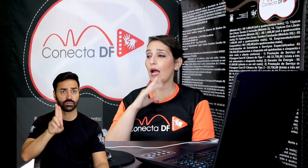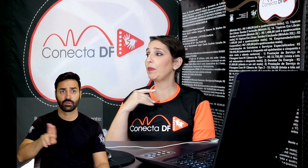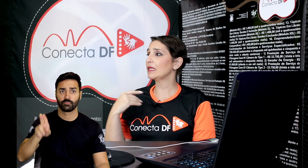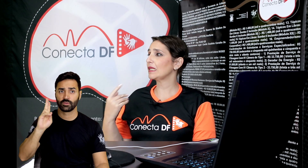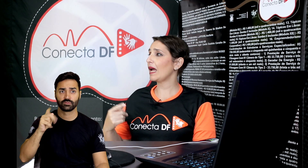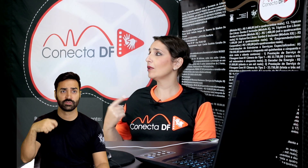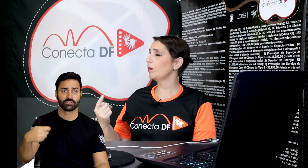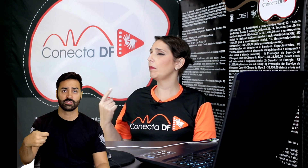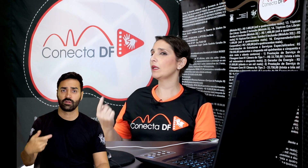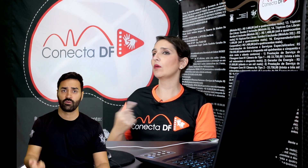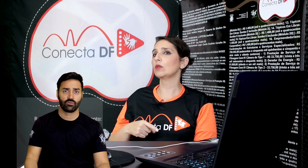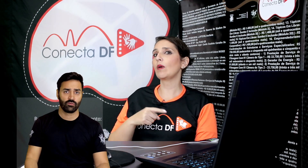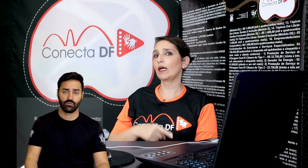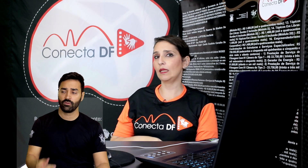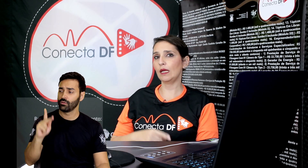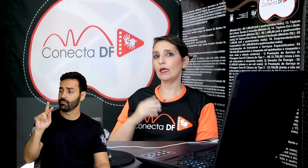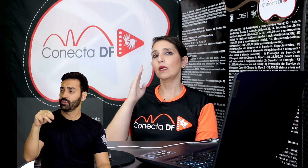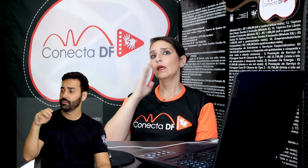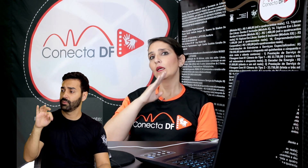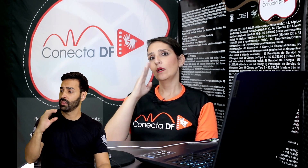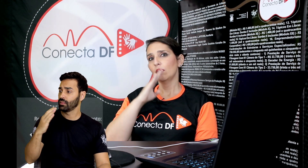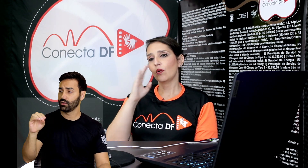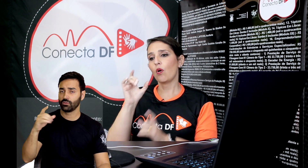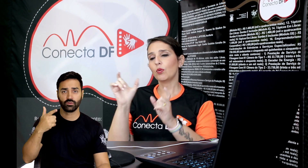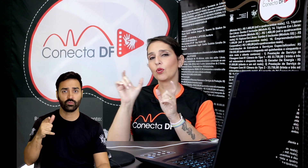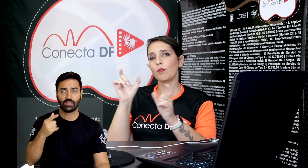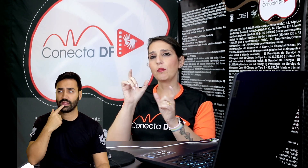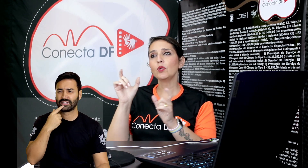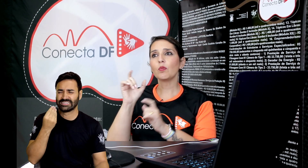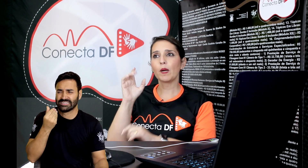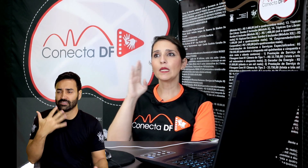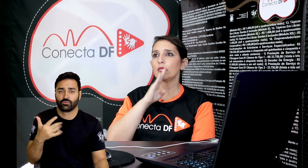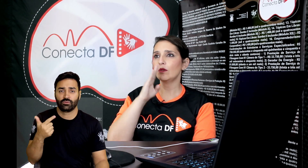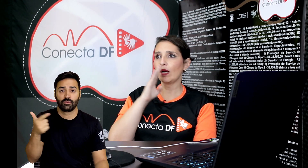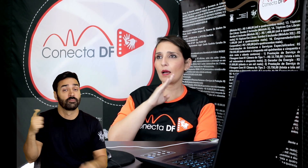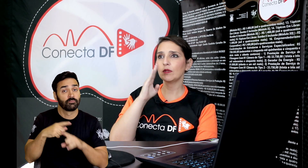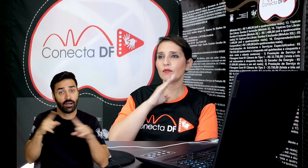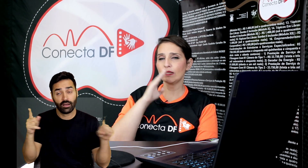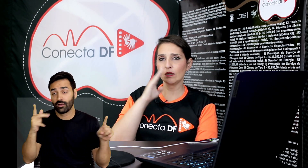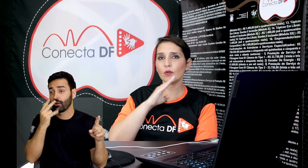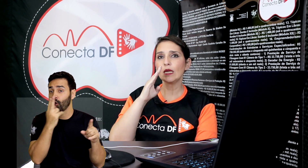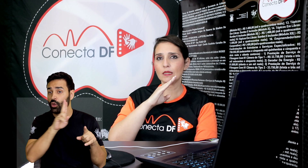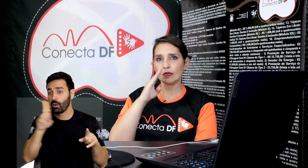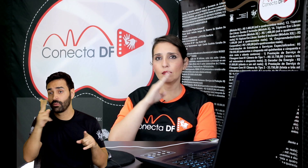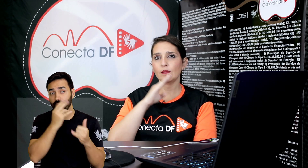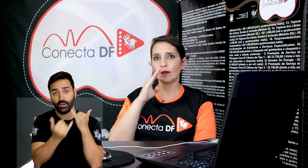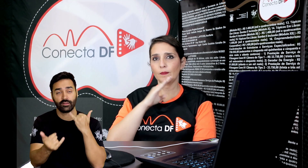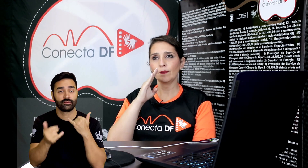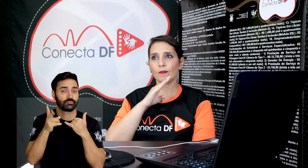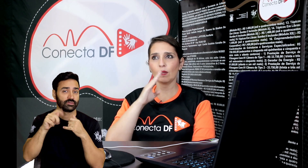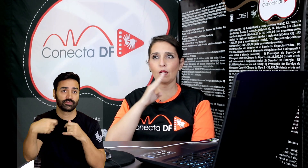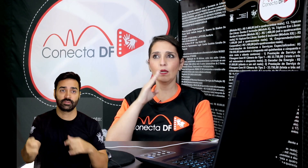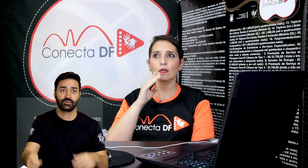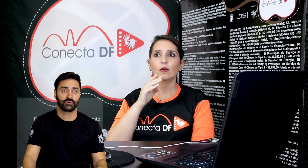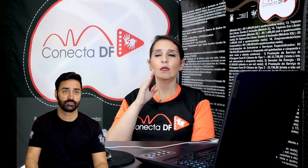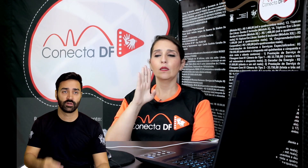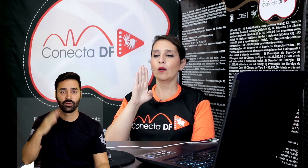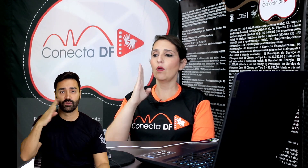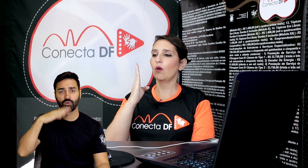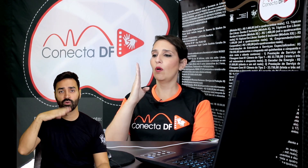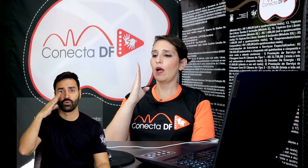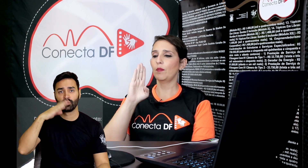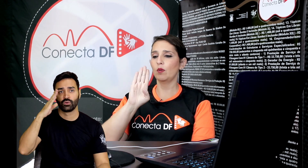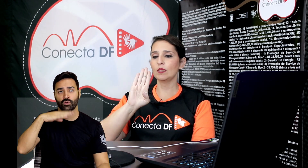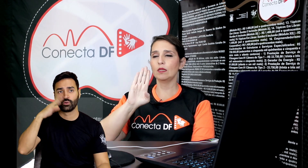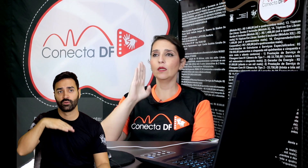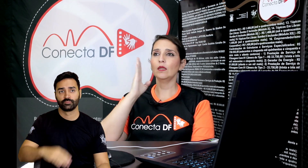aqui. Apesar do pimentão não arder, como o nome é muito parecido, acaba se fazendo esse, tá? Então,